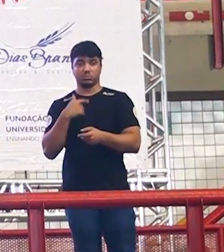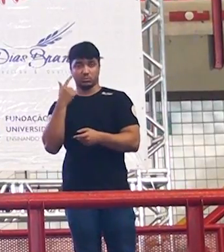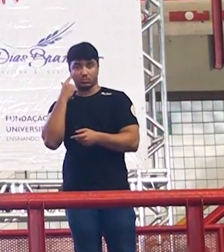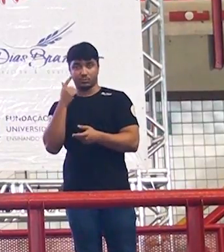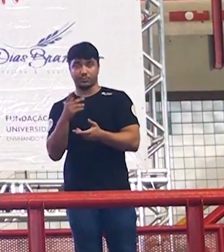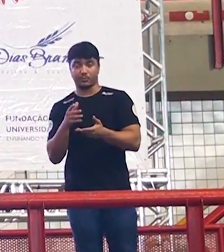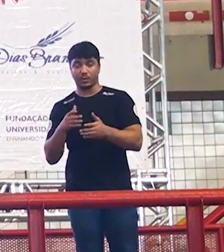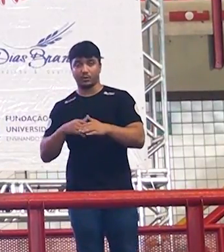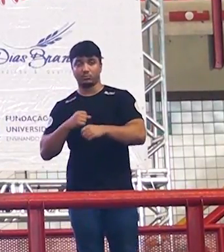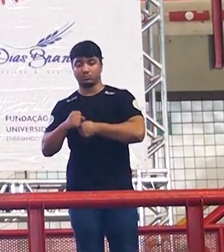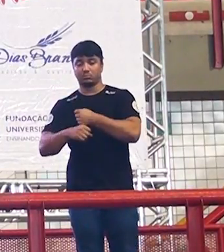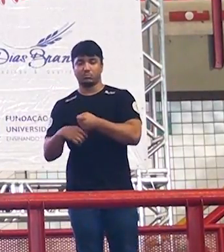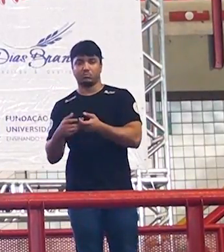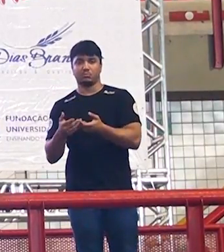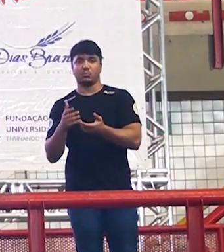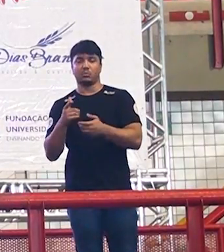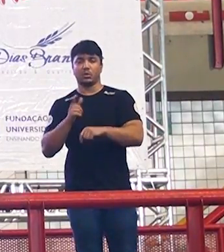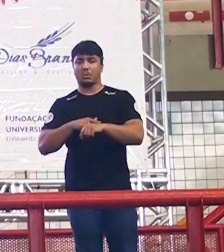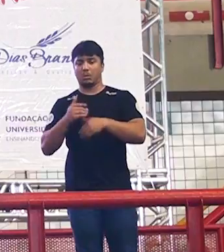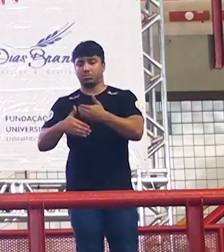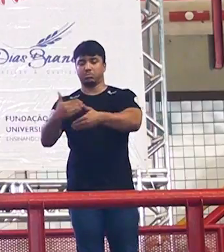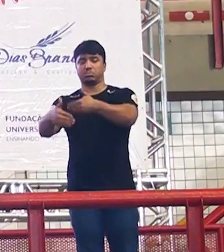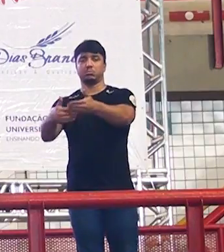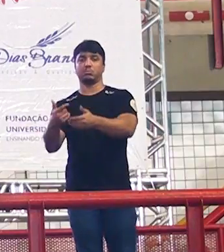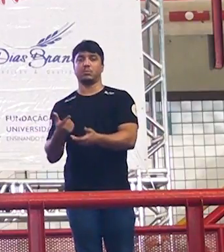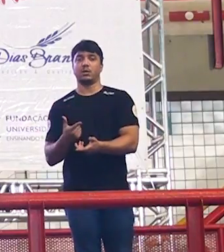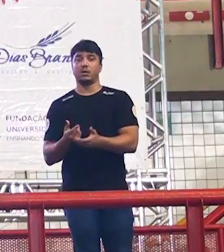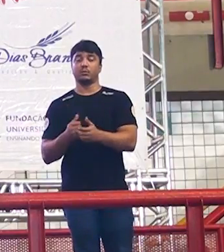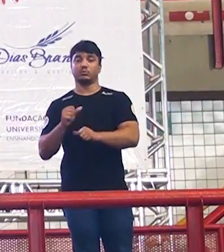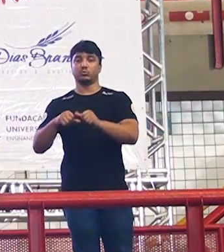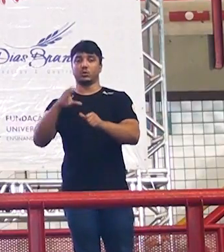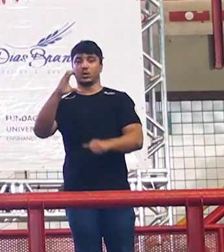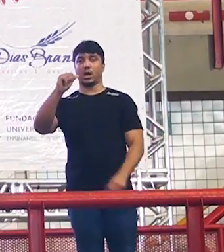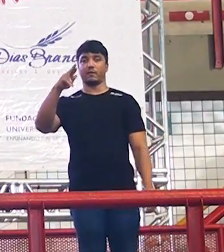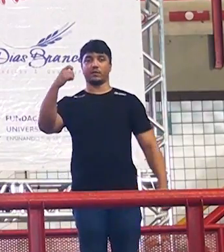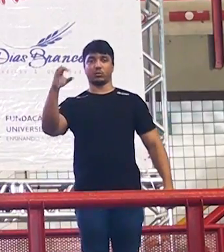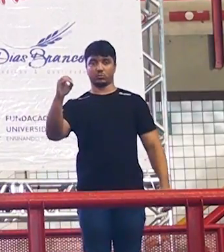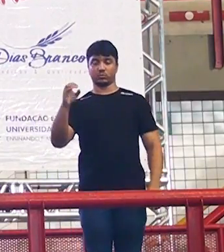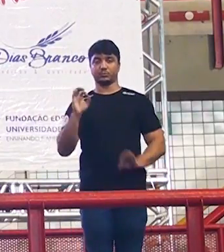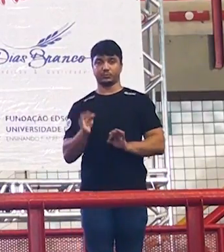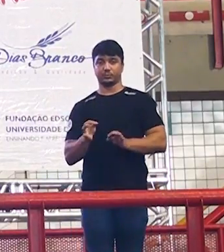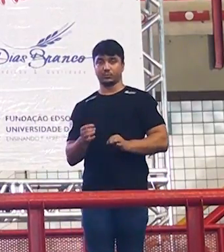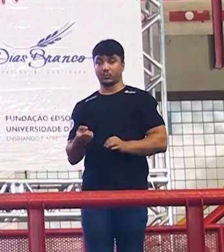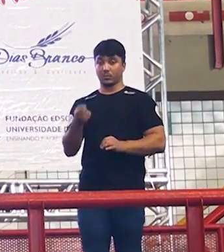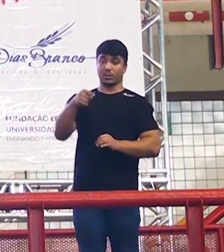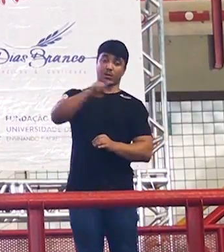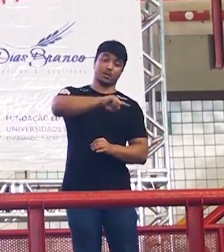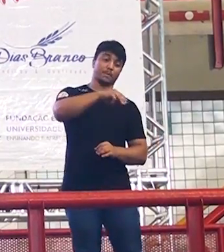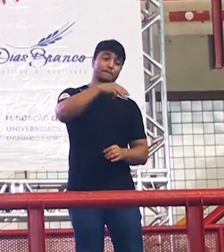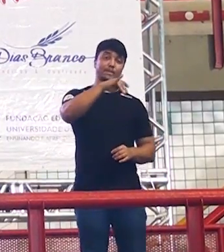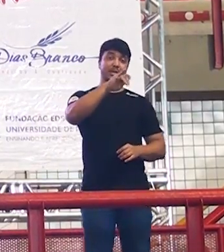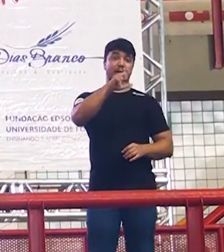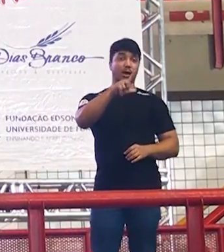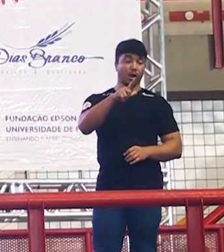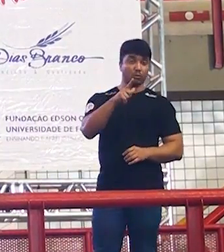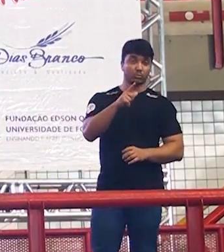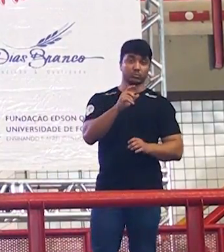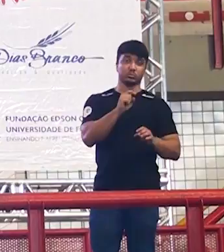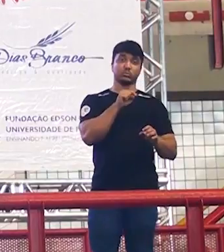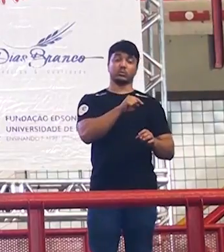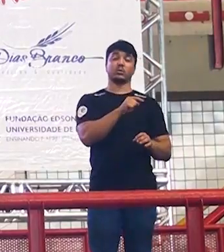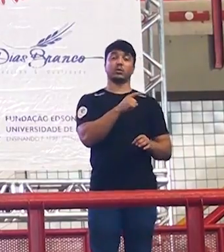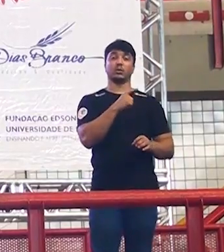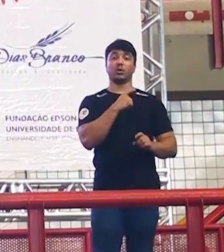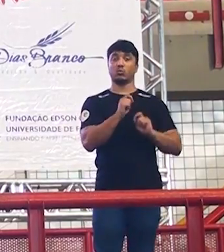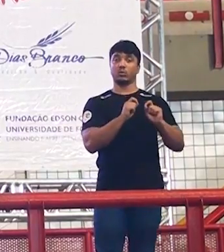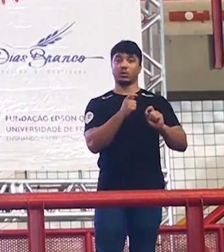enterrada por alguns anos, algum tempo, e aí se transformou em carvão. Carvão mineral, pessoal, é um tipo de